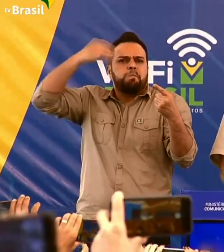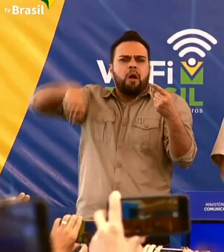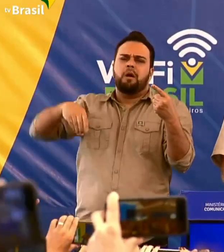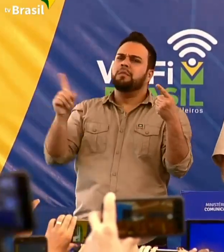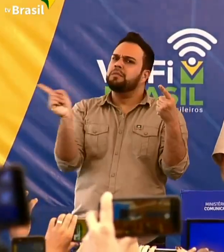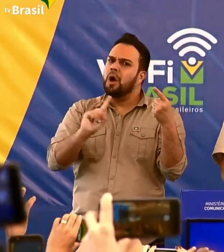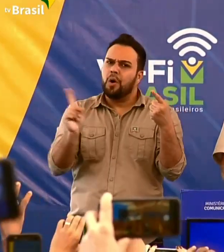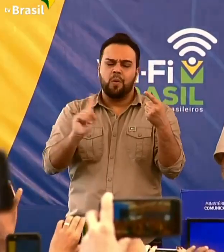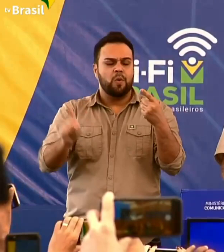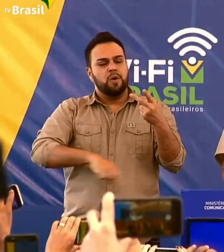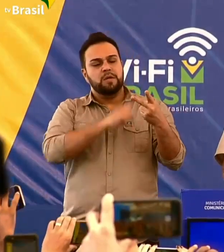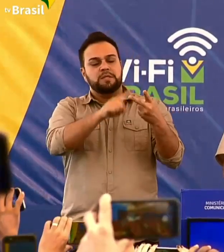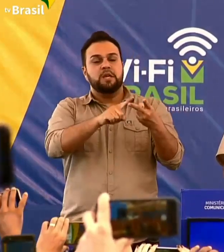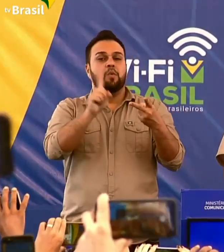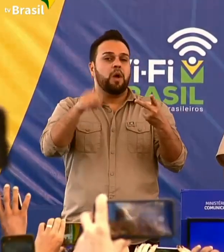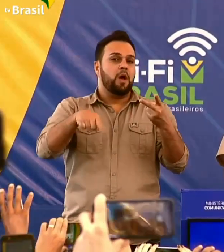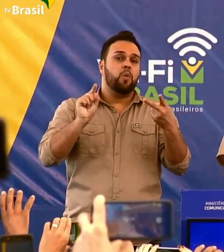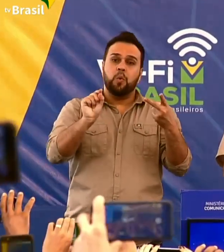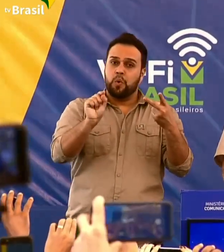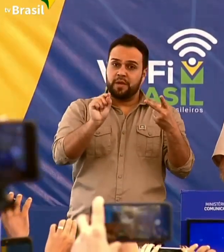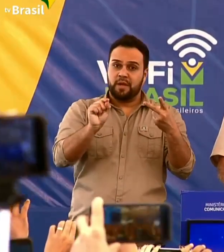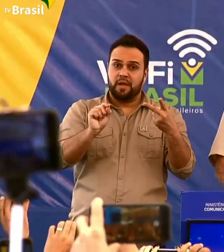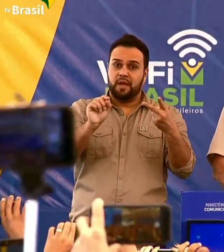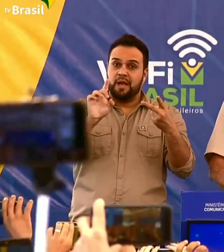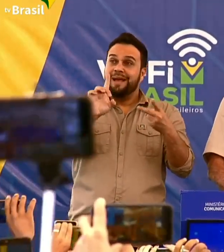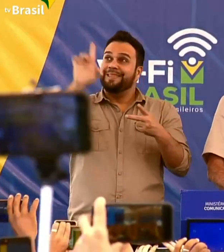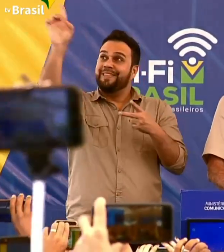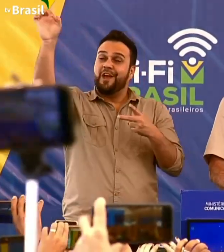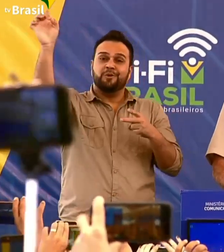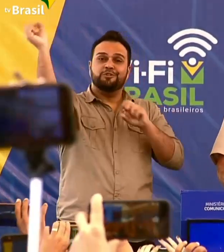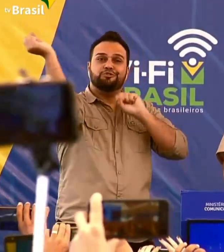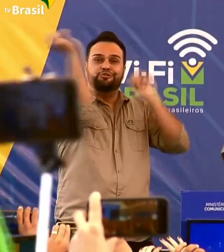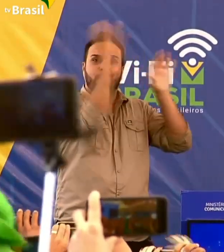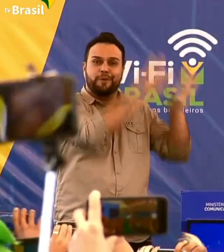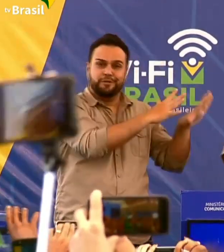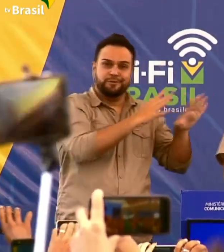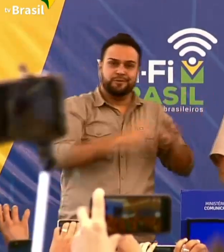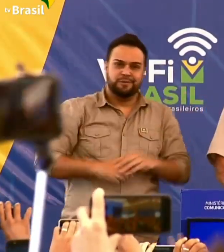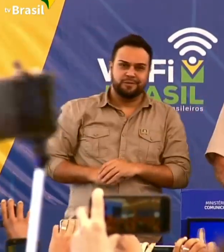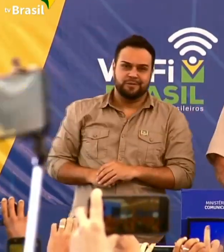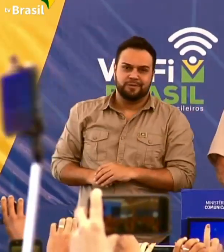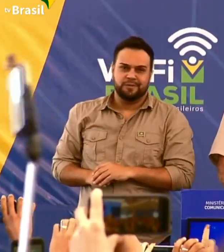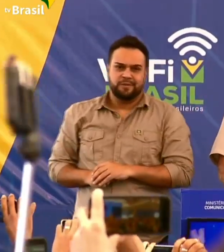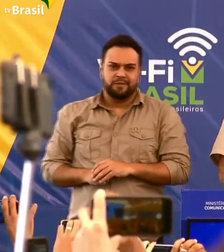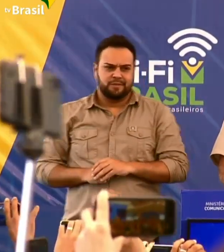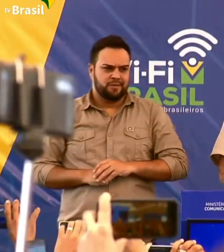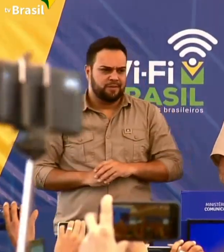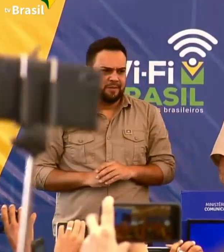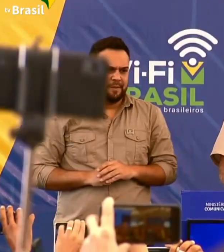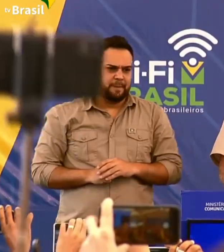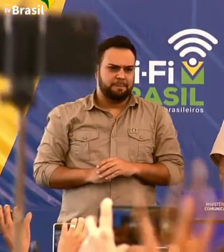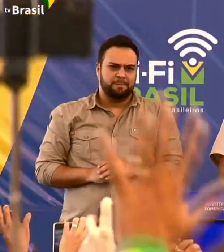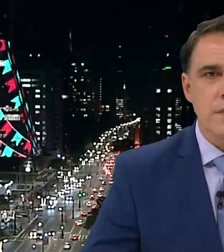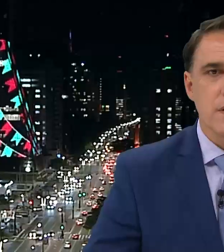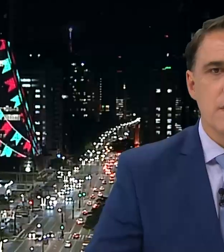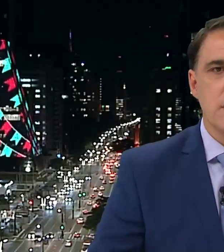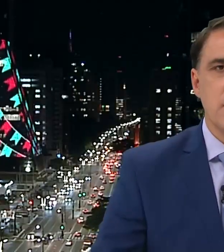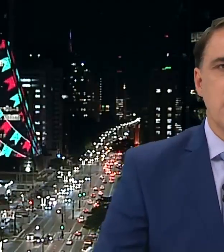PT ao dizer que a transposição do Rio São Francisco era obra de seu governo e não do petista